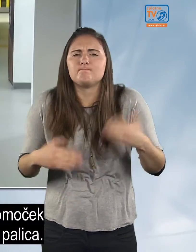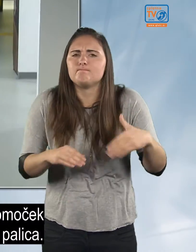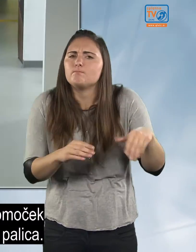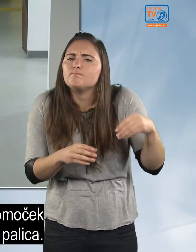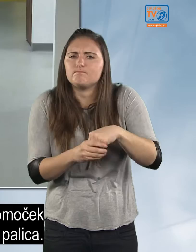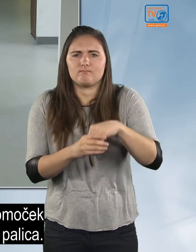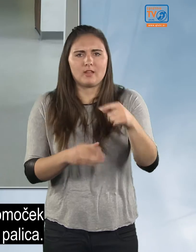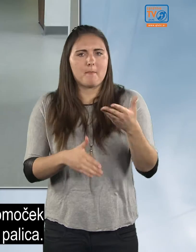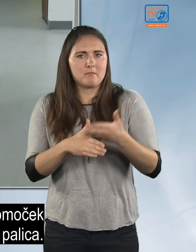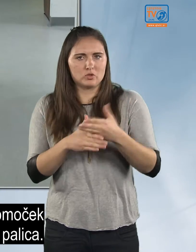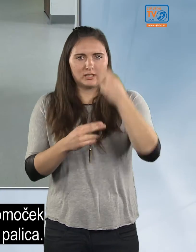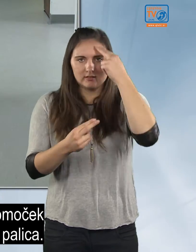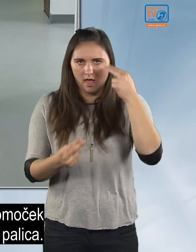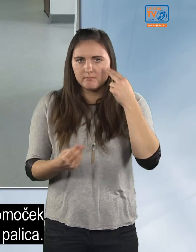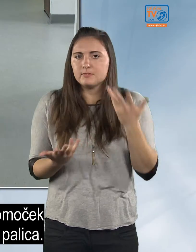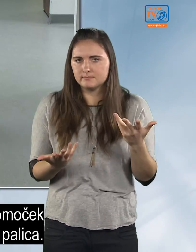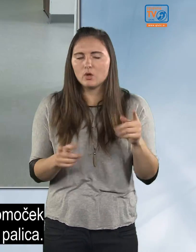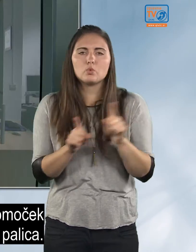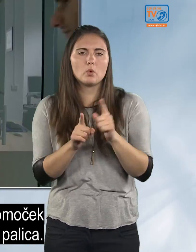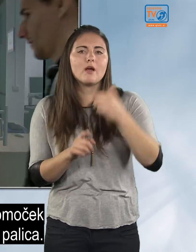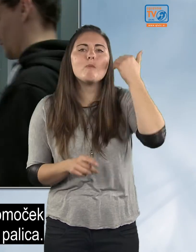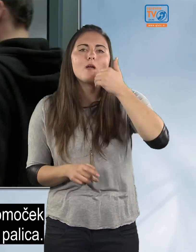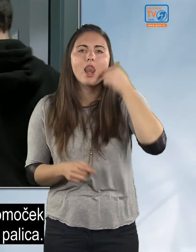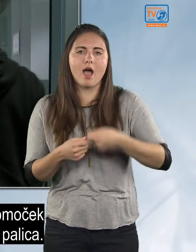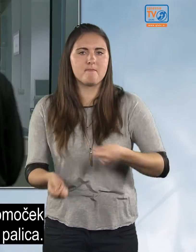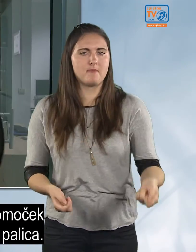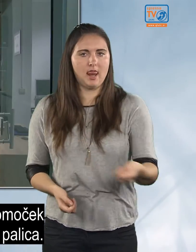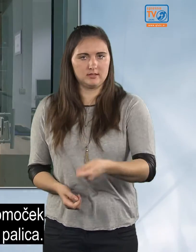Nepogrešljiv pripomoček slepih je tudi bela palica.